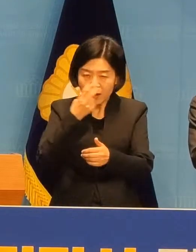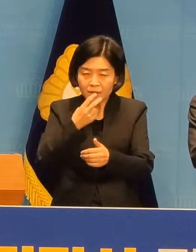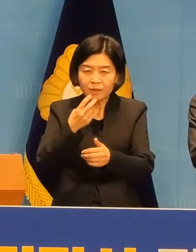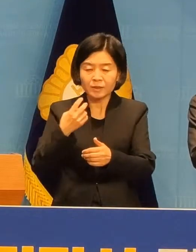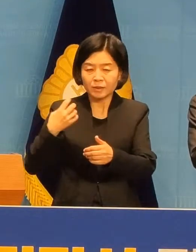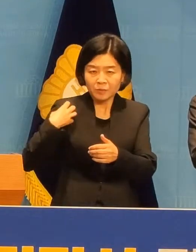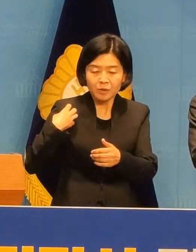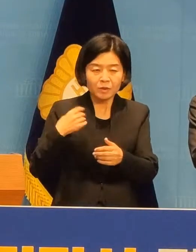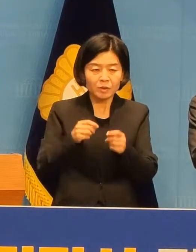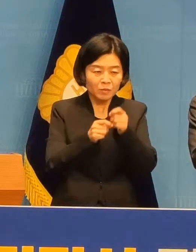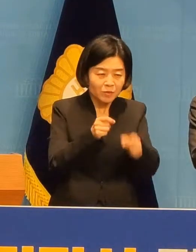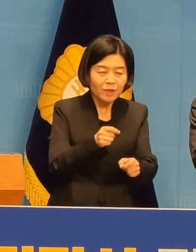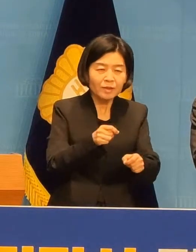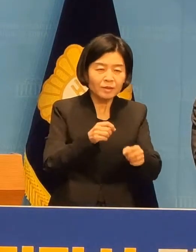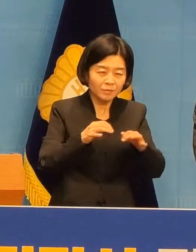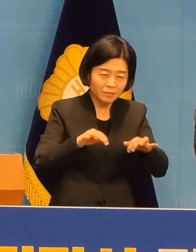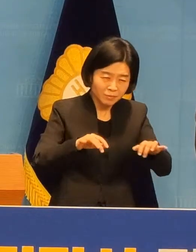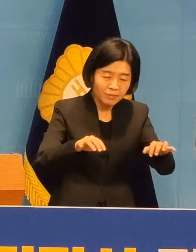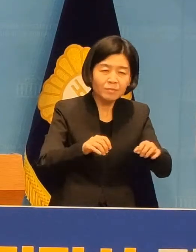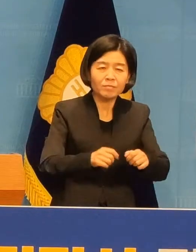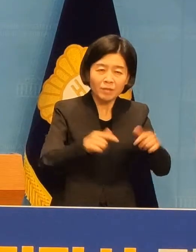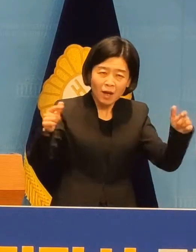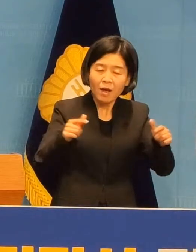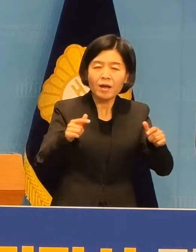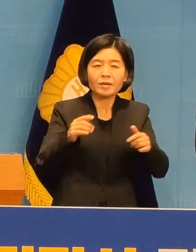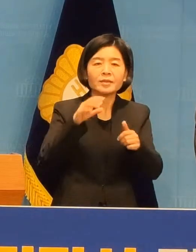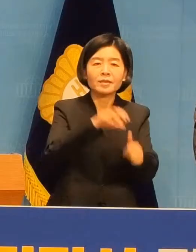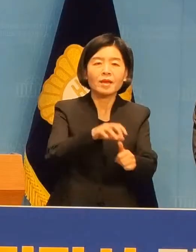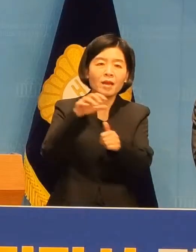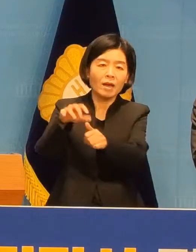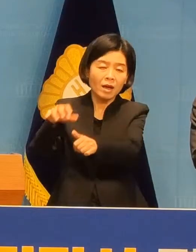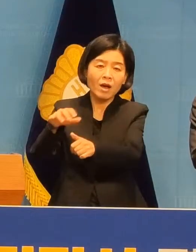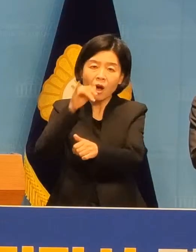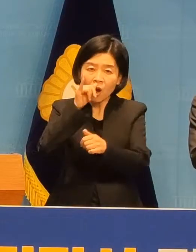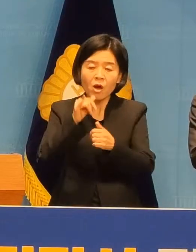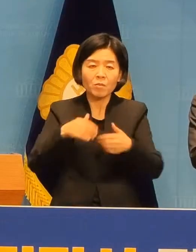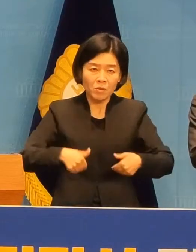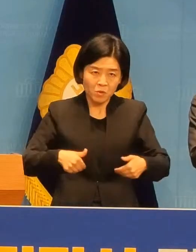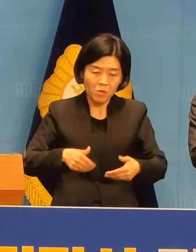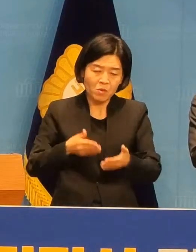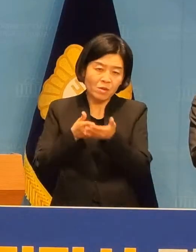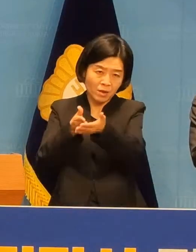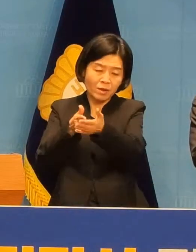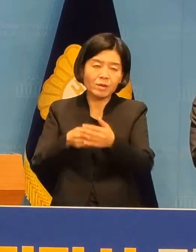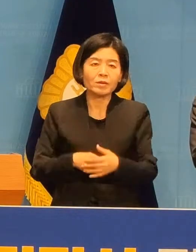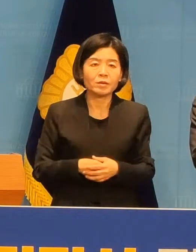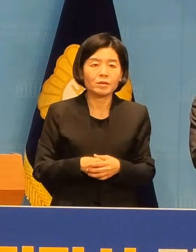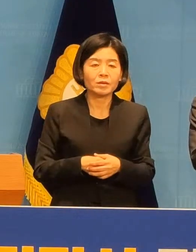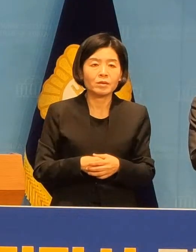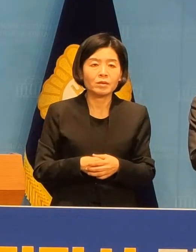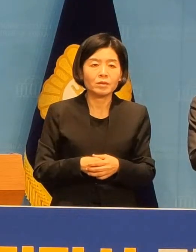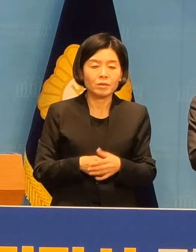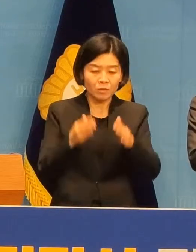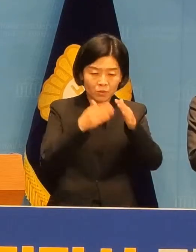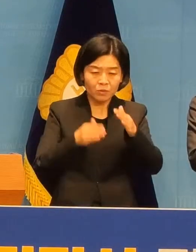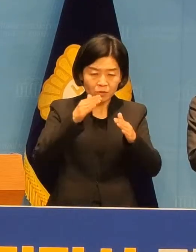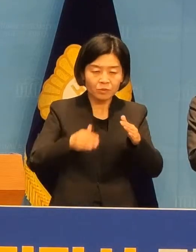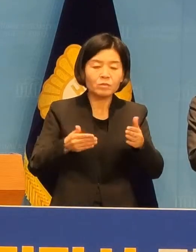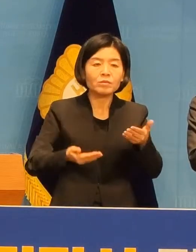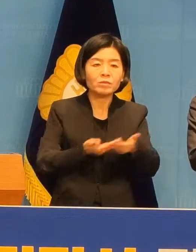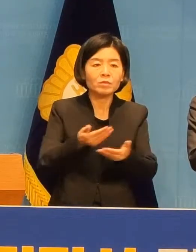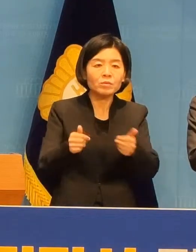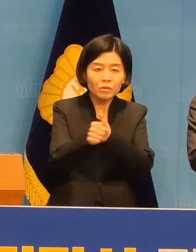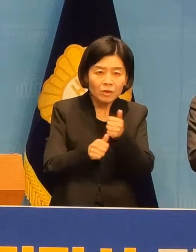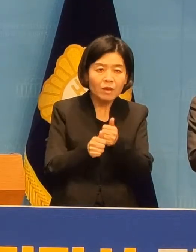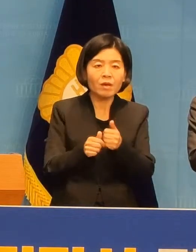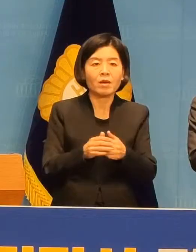난립 제한, 정보공개서 갱신 주기 및 내용 강화 등을 제안했습니다. 공정위는 정보 비대칭